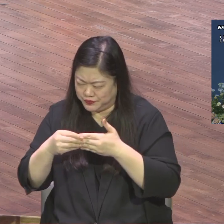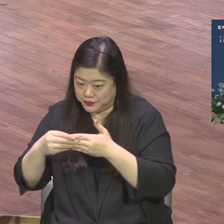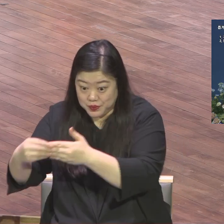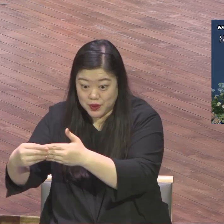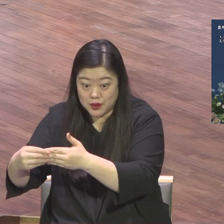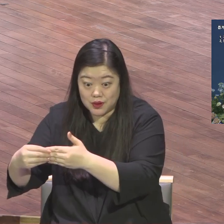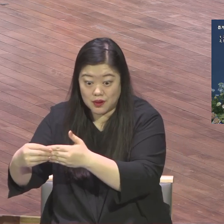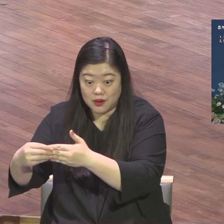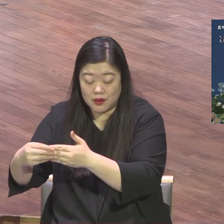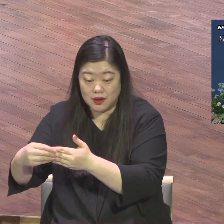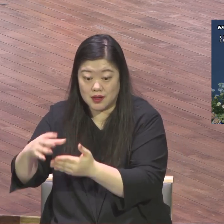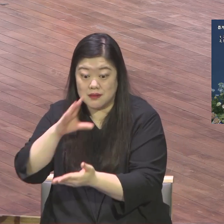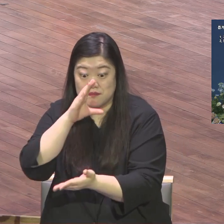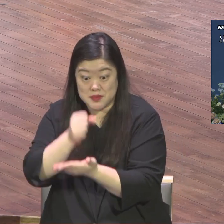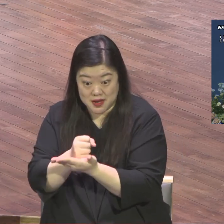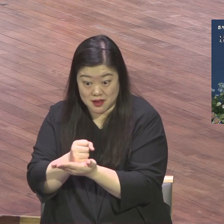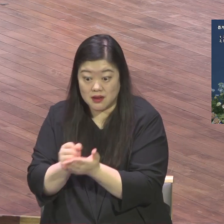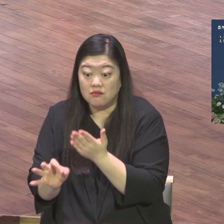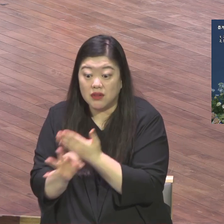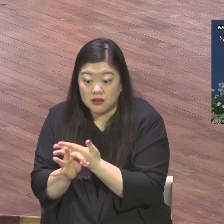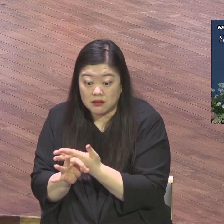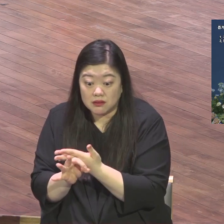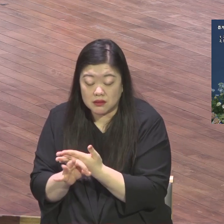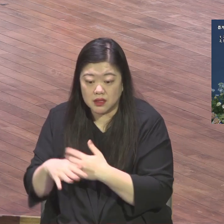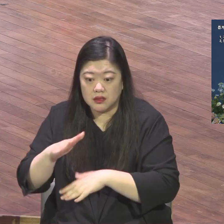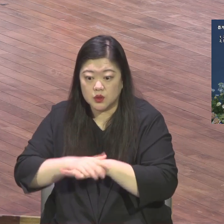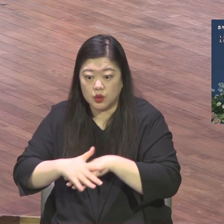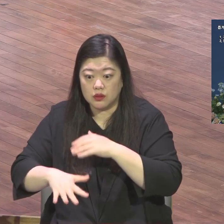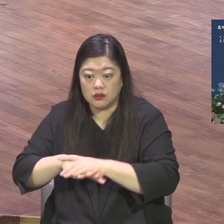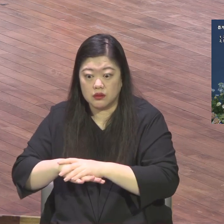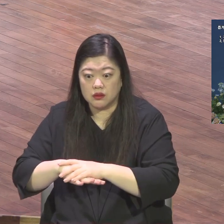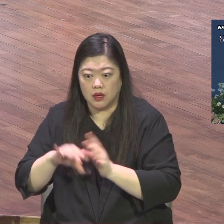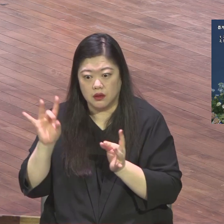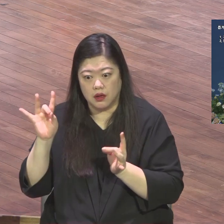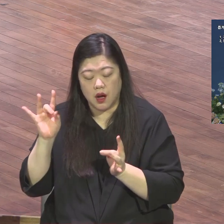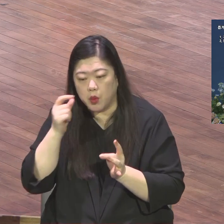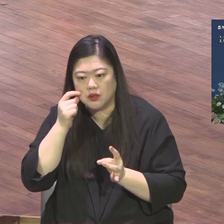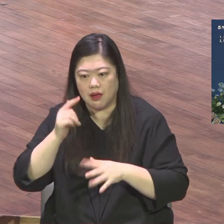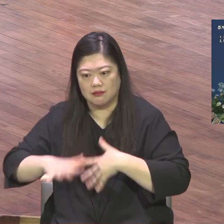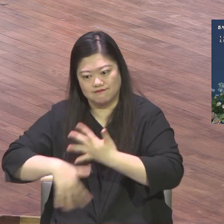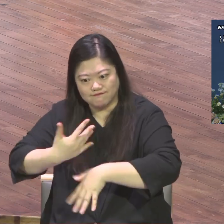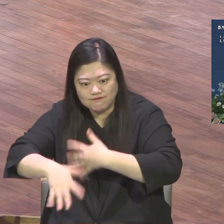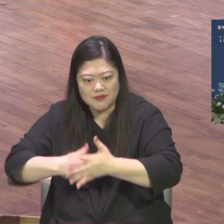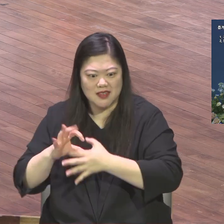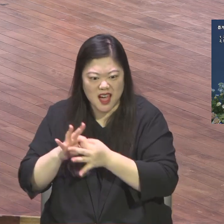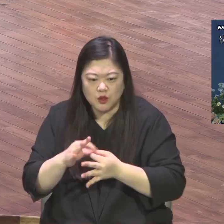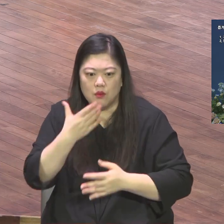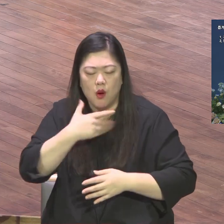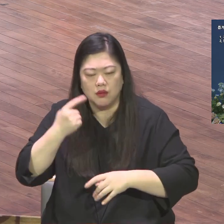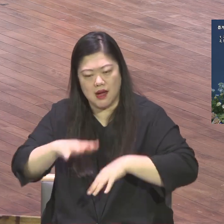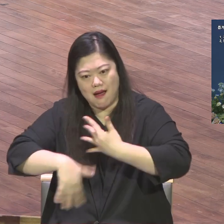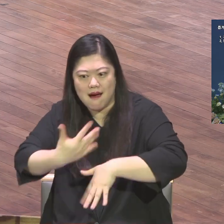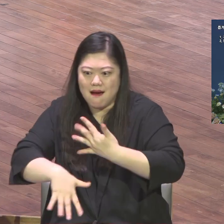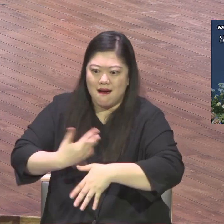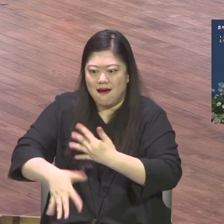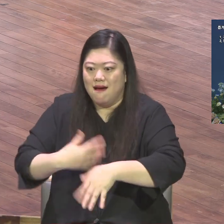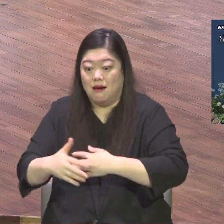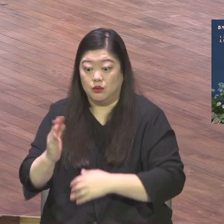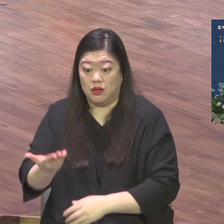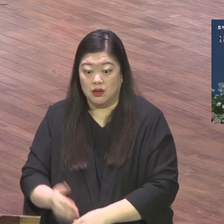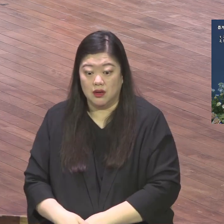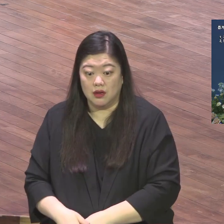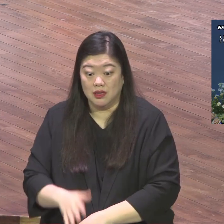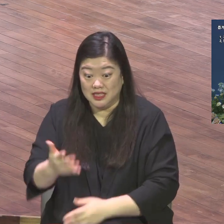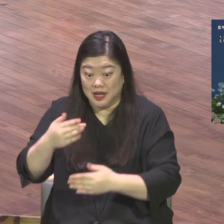않습니다. 절대 가만히 앉지 않습니다. 조용히 있을 수가 없어요. 왜 증거가 있고 처음이 있는데 어떻게 말을